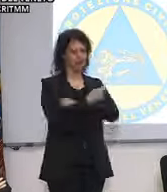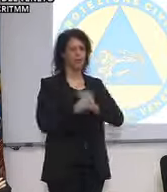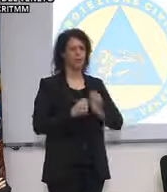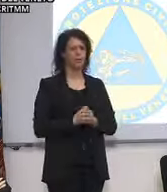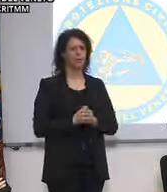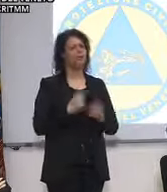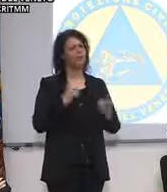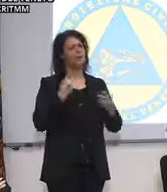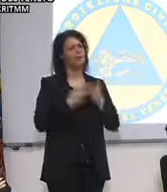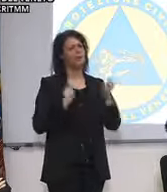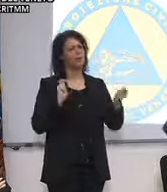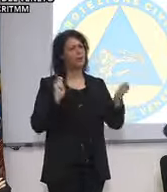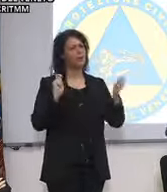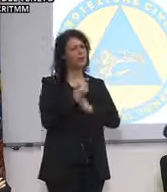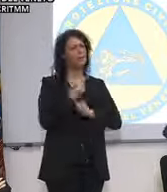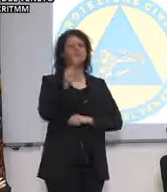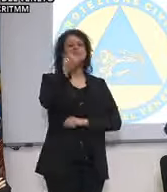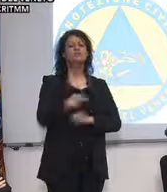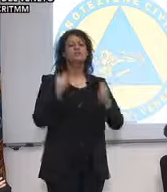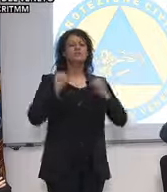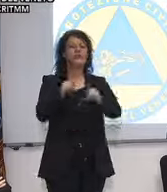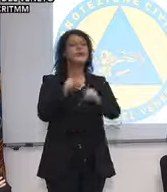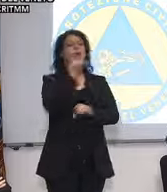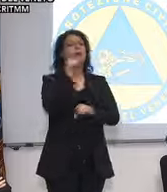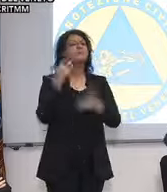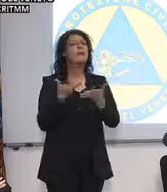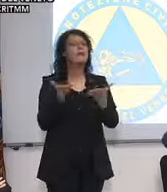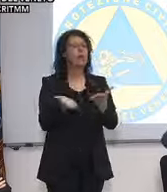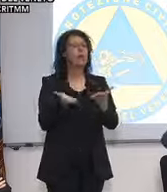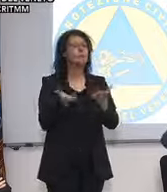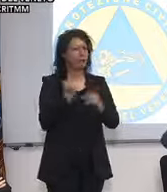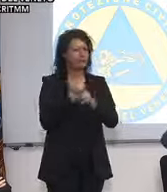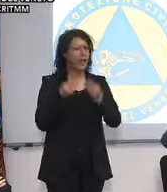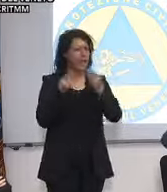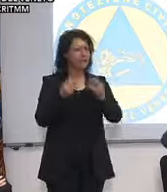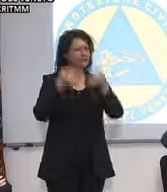dal cittadino e decidiamo cosa serve al cittadino per metterlo in sicurezza.